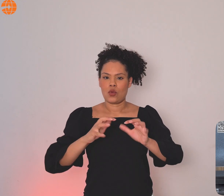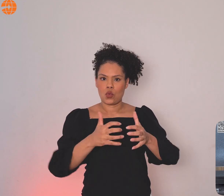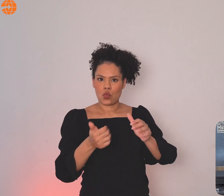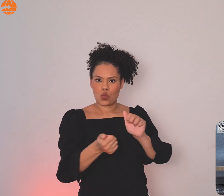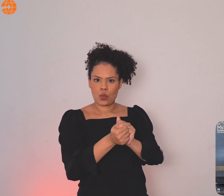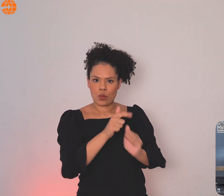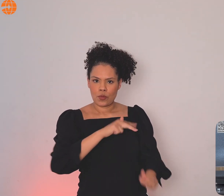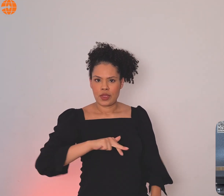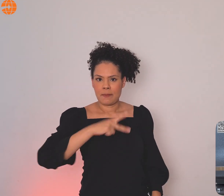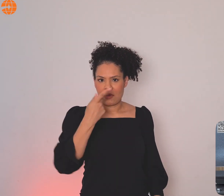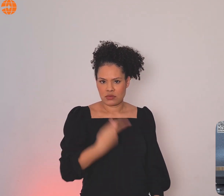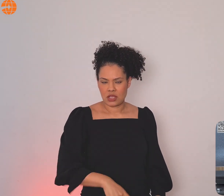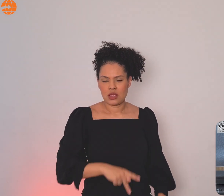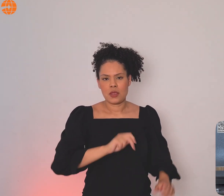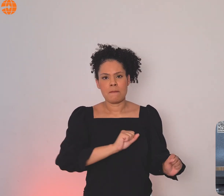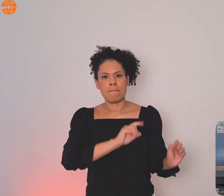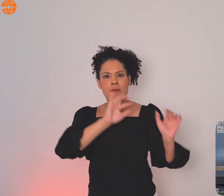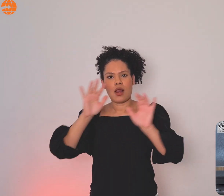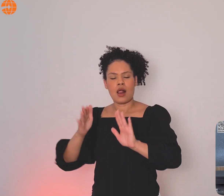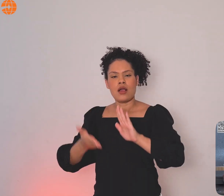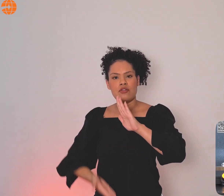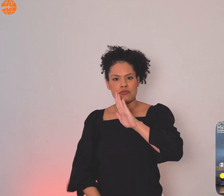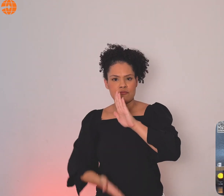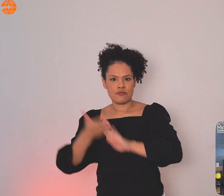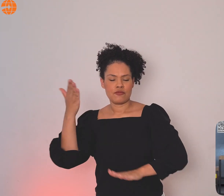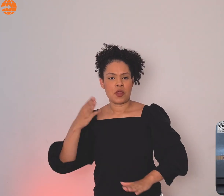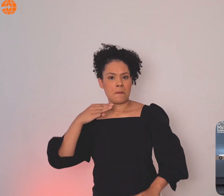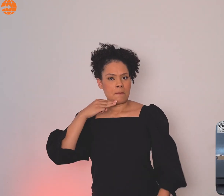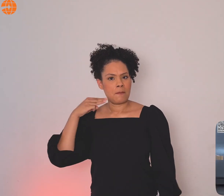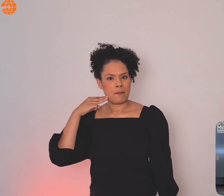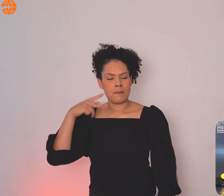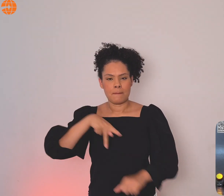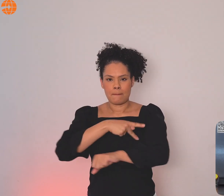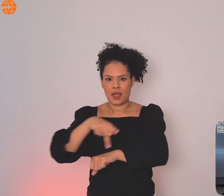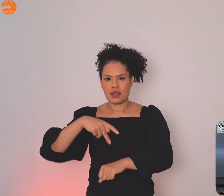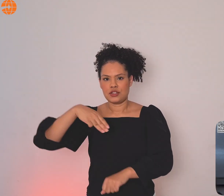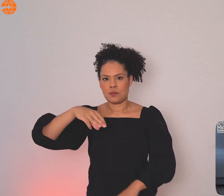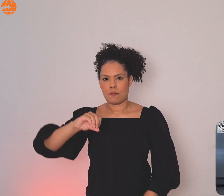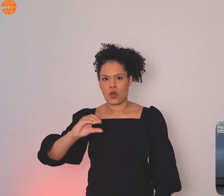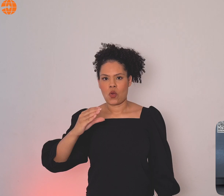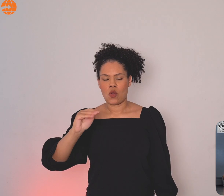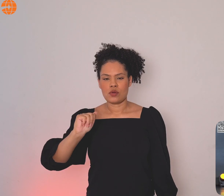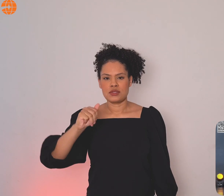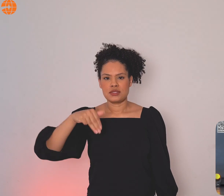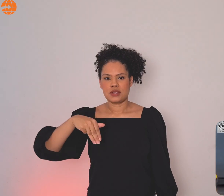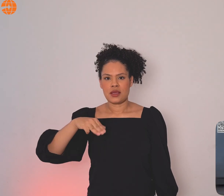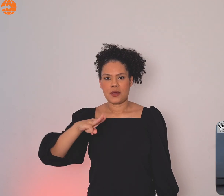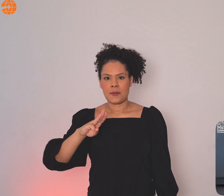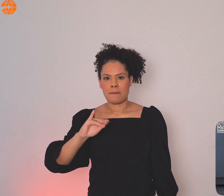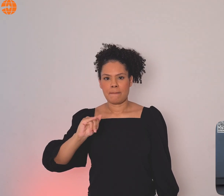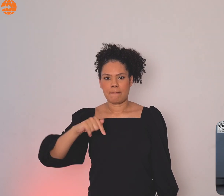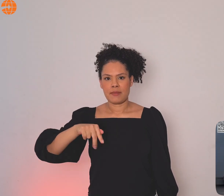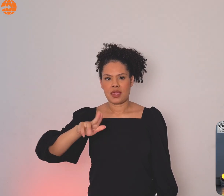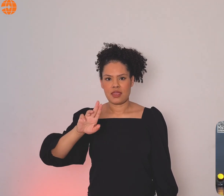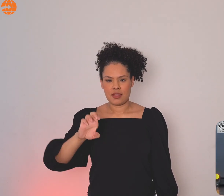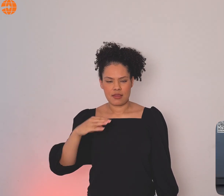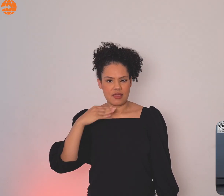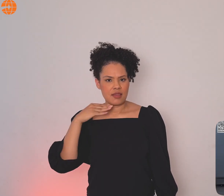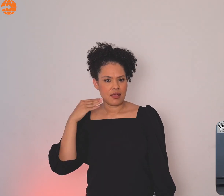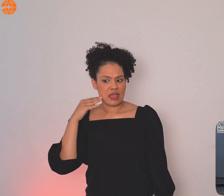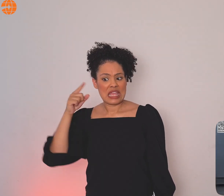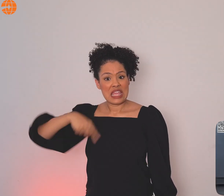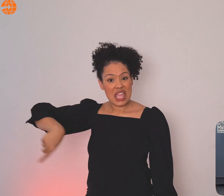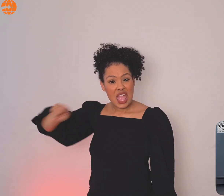Um povo pobre, um povo que passa dificuldade, um povo que quando faz